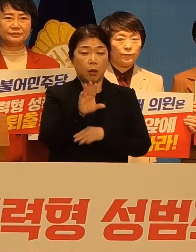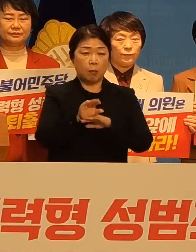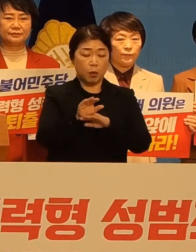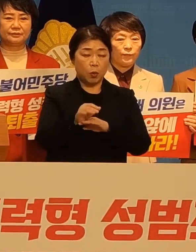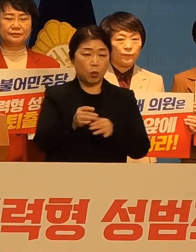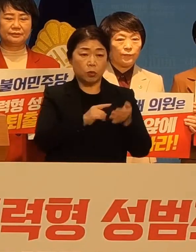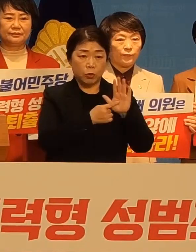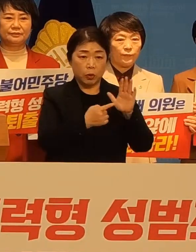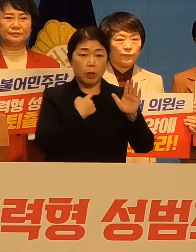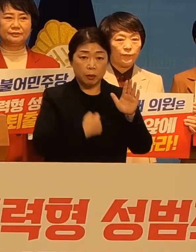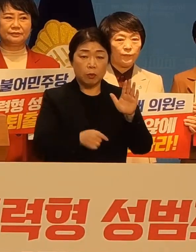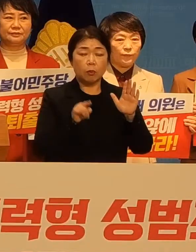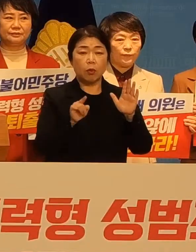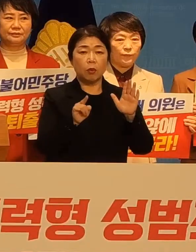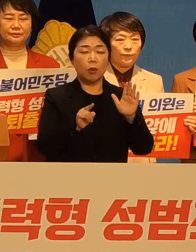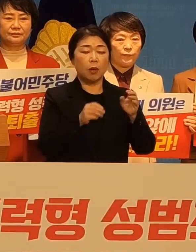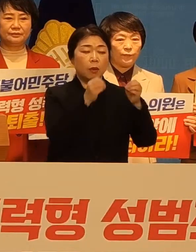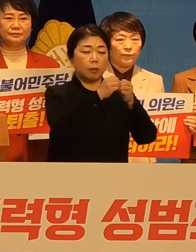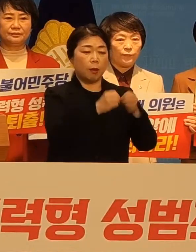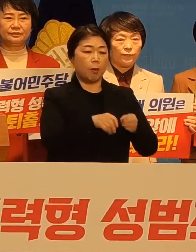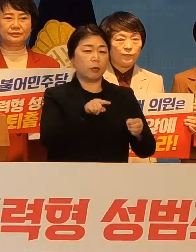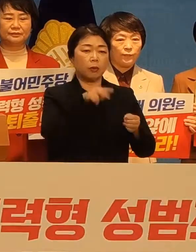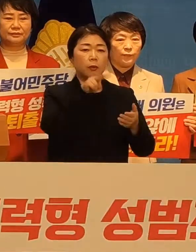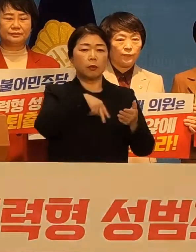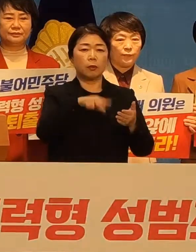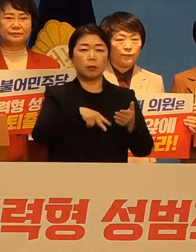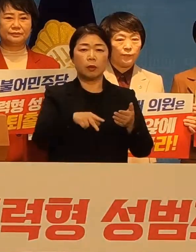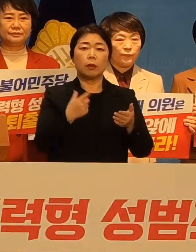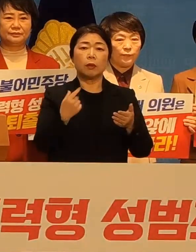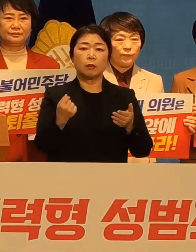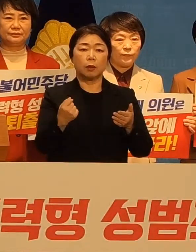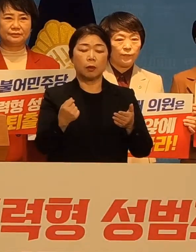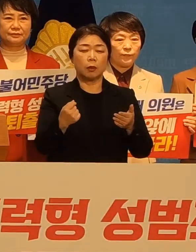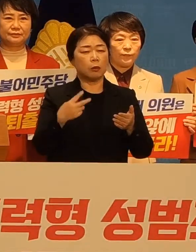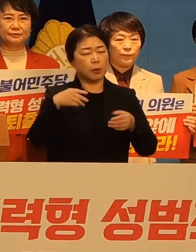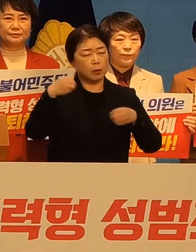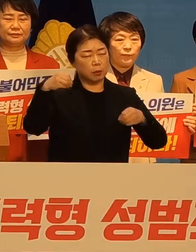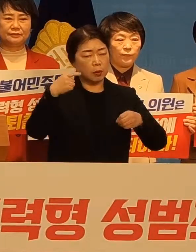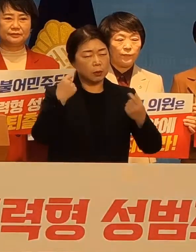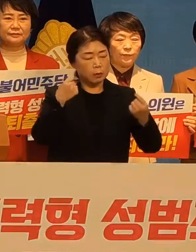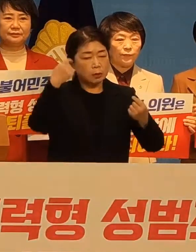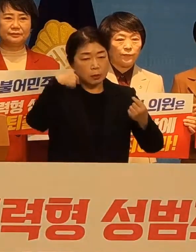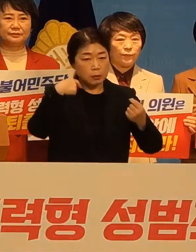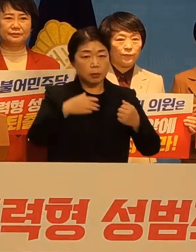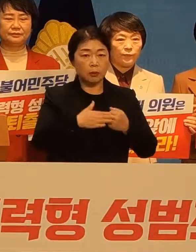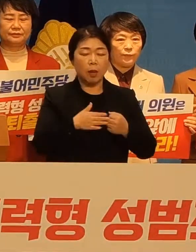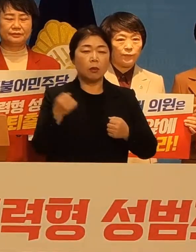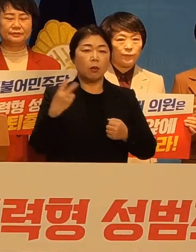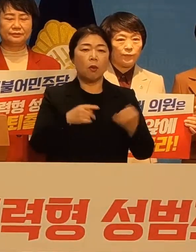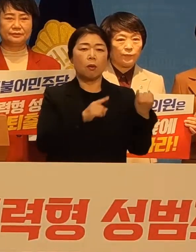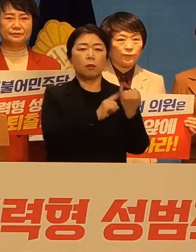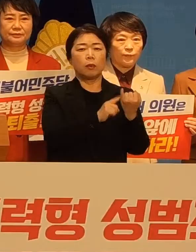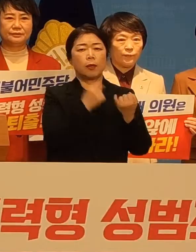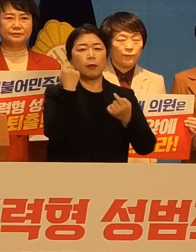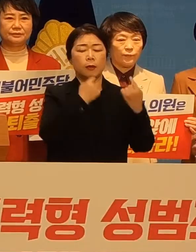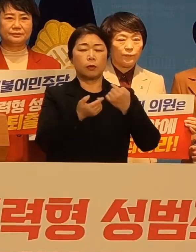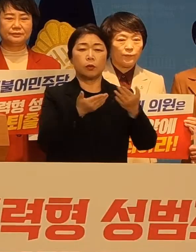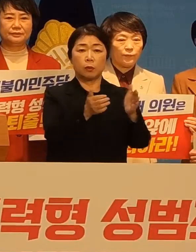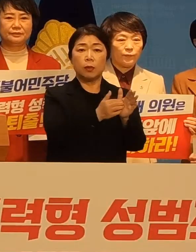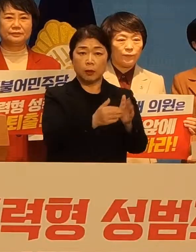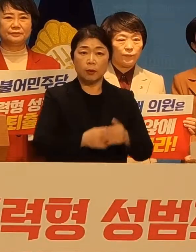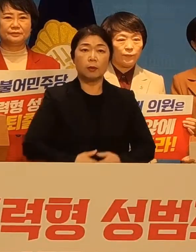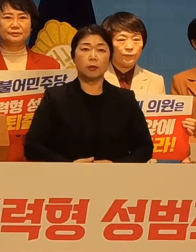대해서는 대본에 의한 연극 같다라는 이야기를 하여 또다시 상처를 주고 말았습니다. 이